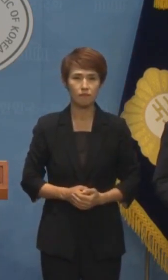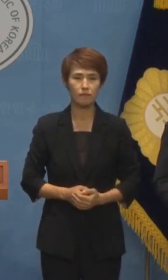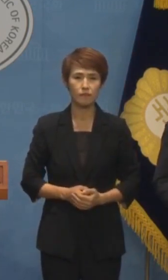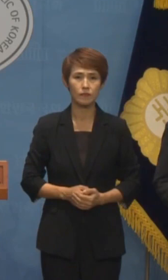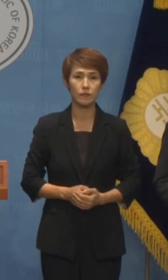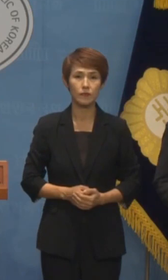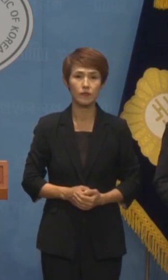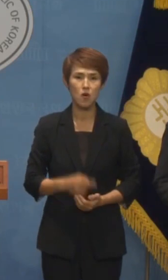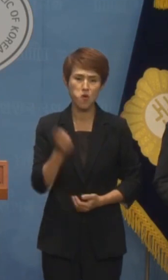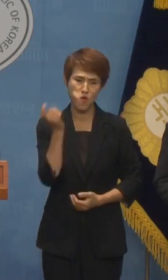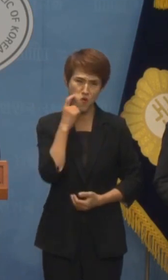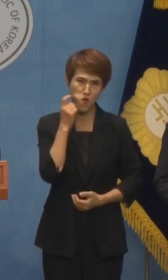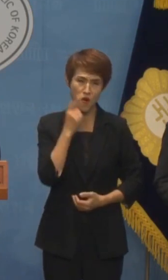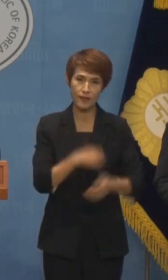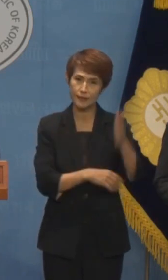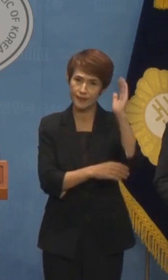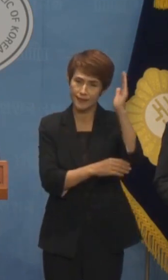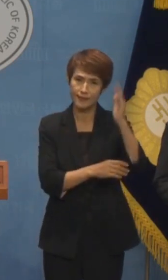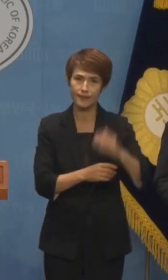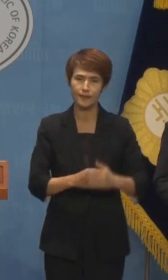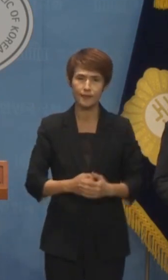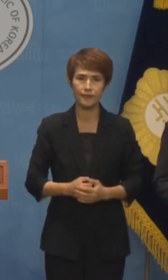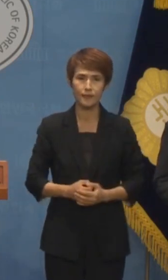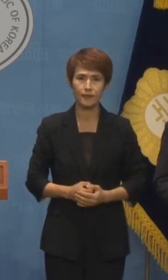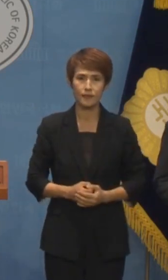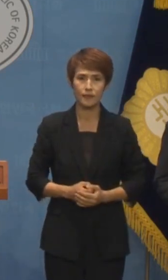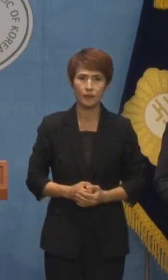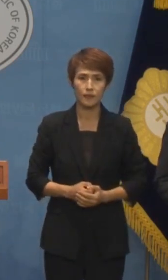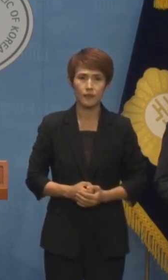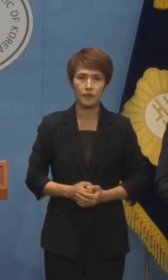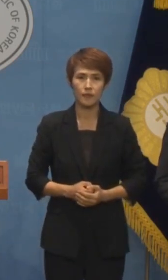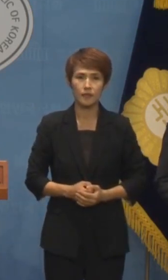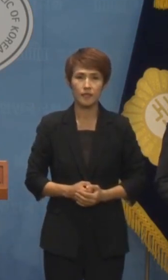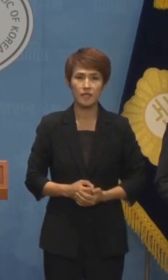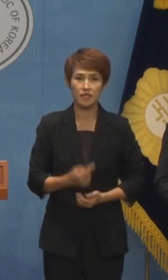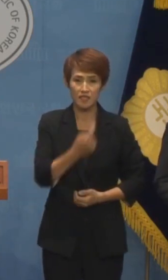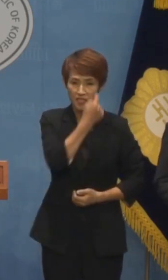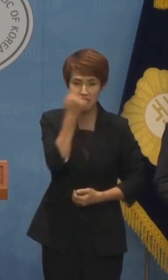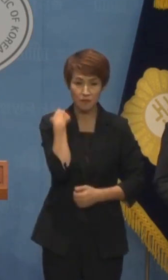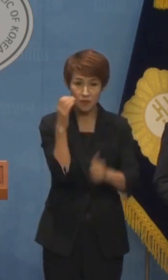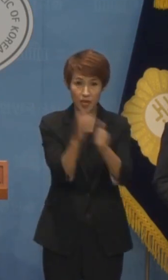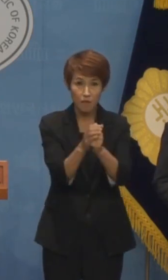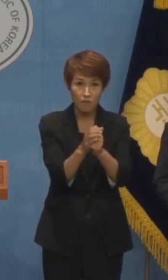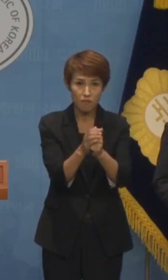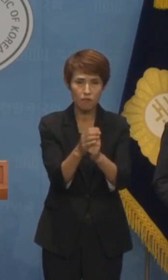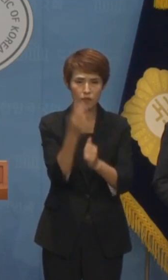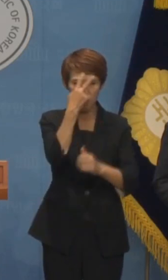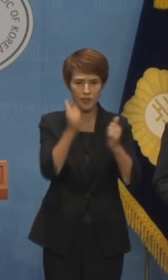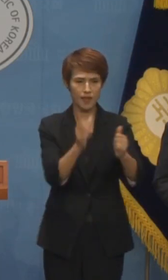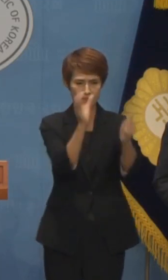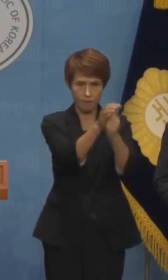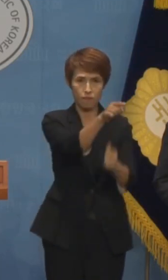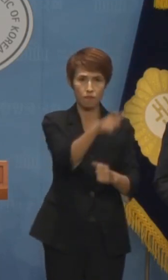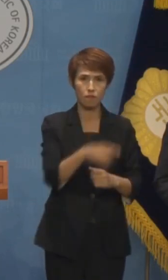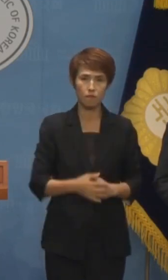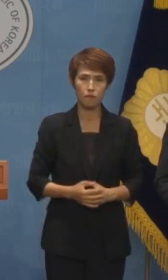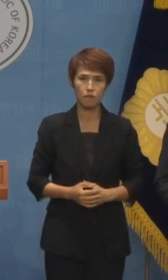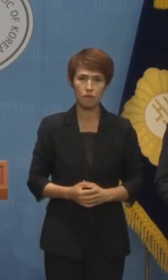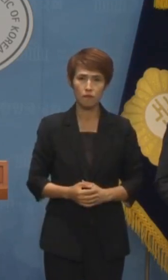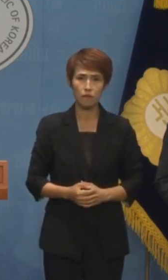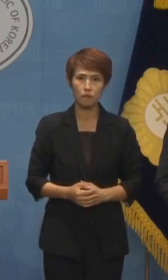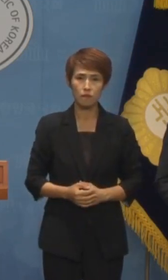은폐하고 거짓으로 덮으려 하고 있습니다. 더 이상의 입증 책임은 검찰에 있습니다. 100번